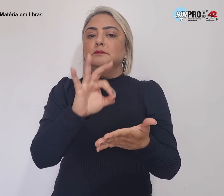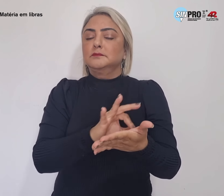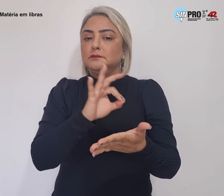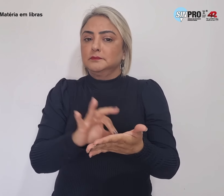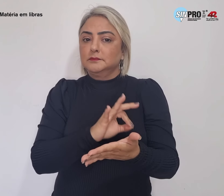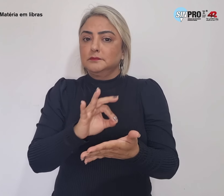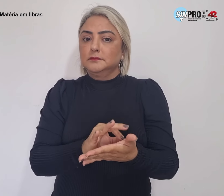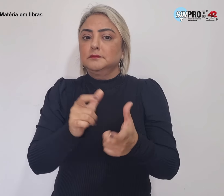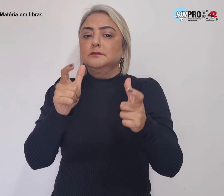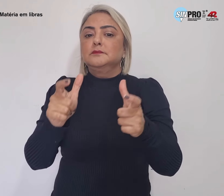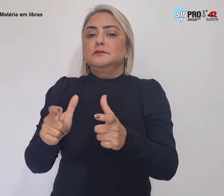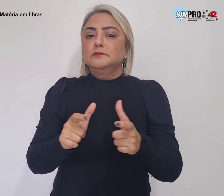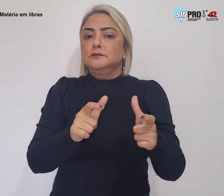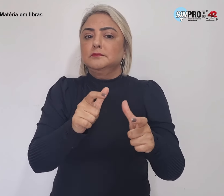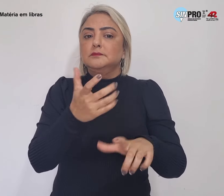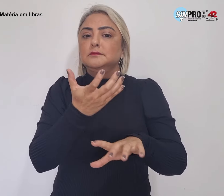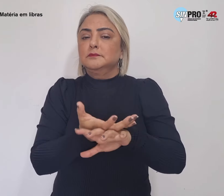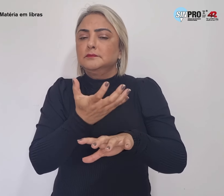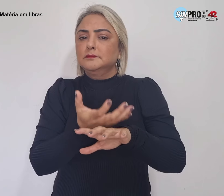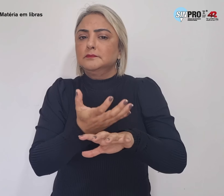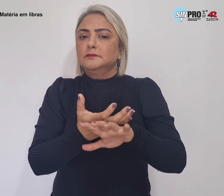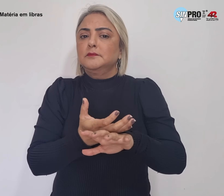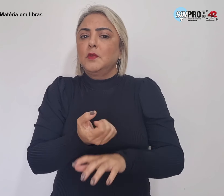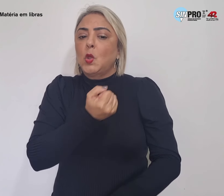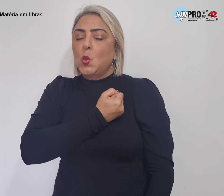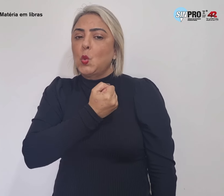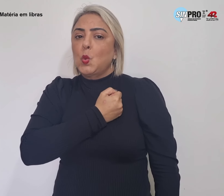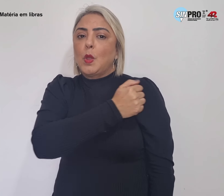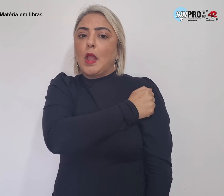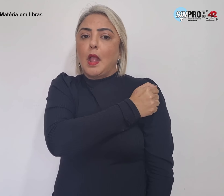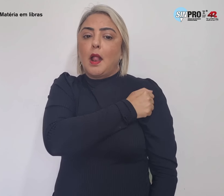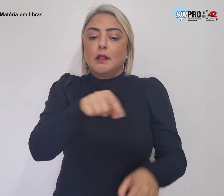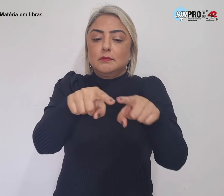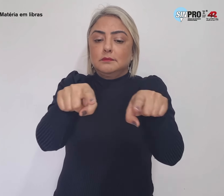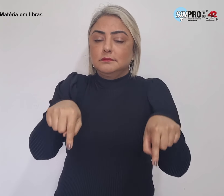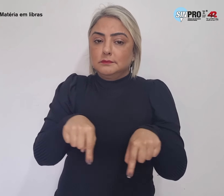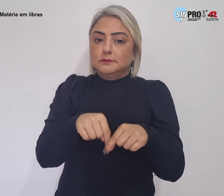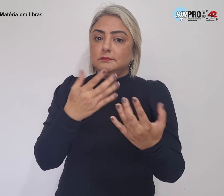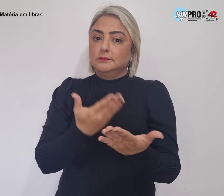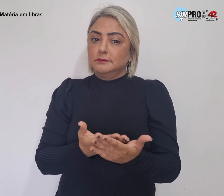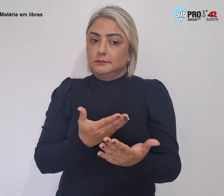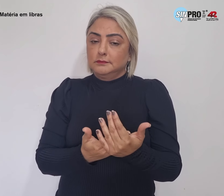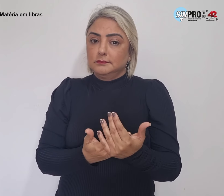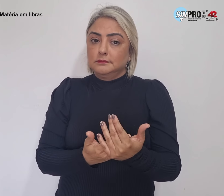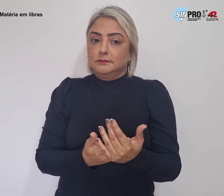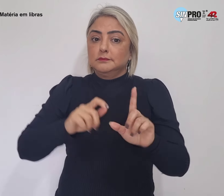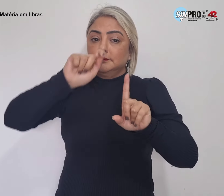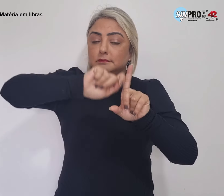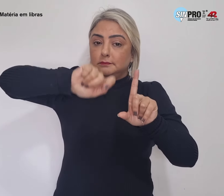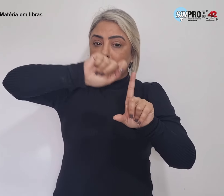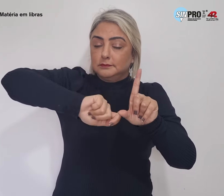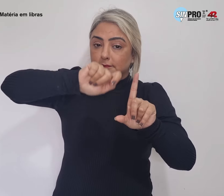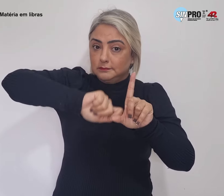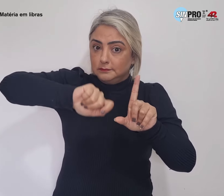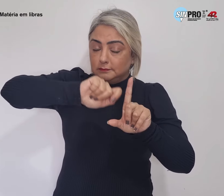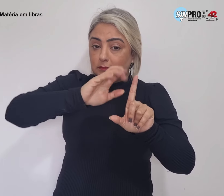quantidade de alunos por sala de aula, calendário escolar e outras questões, para só